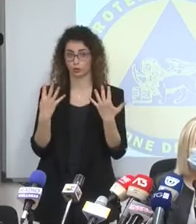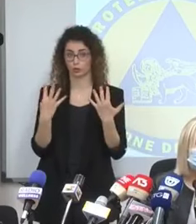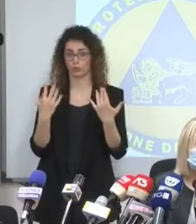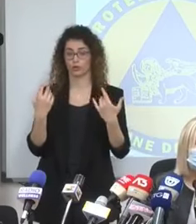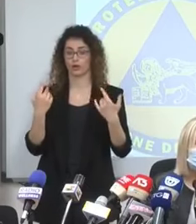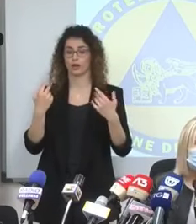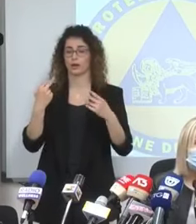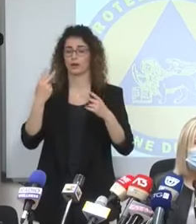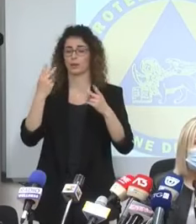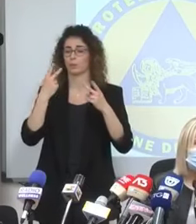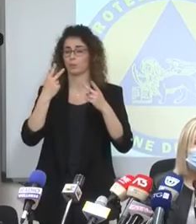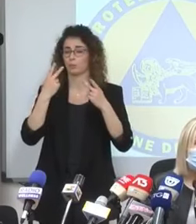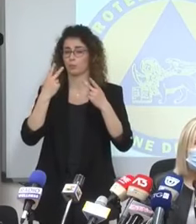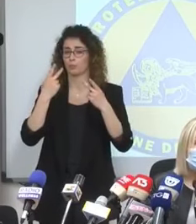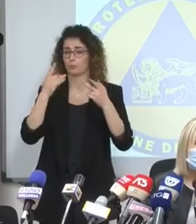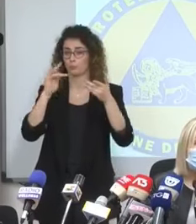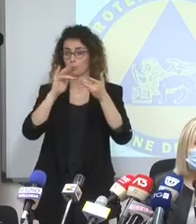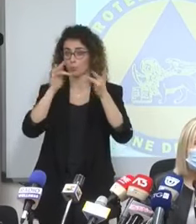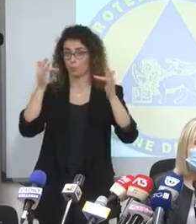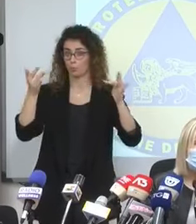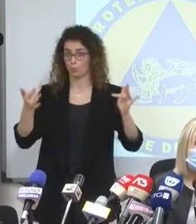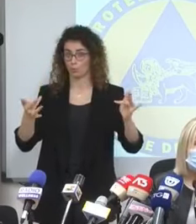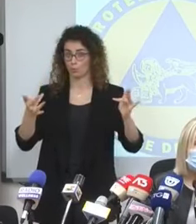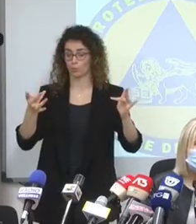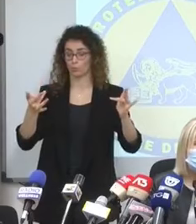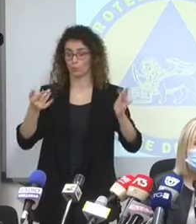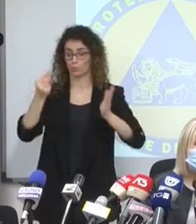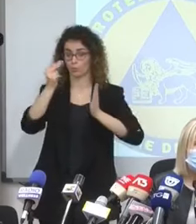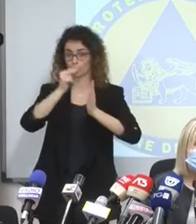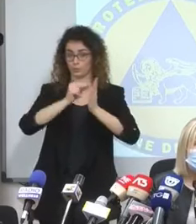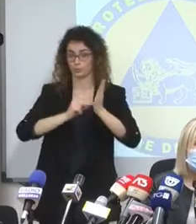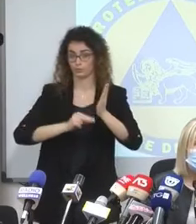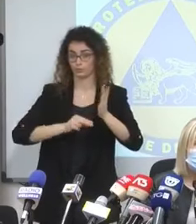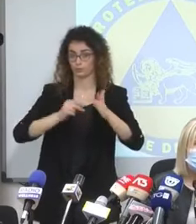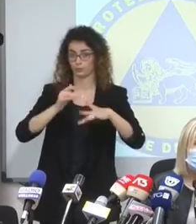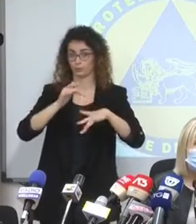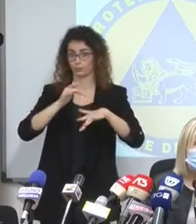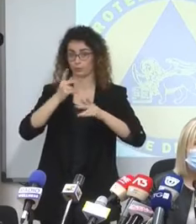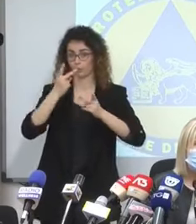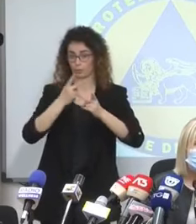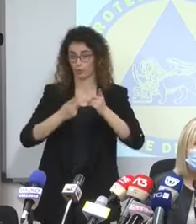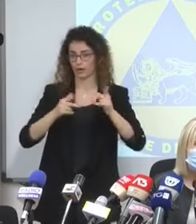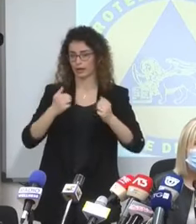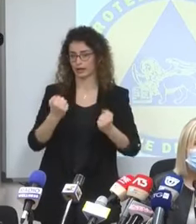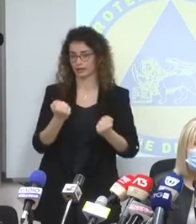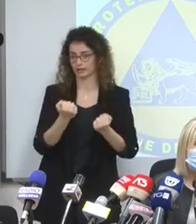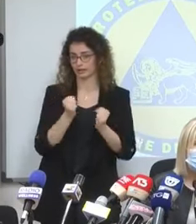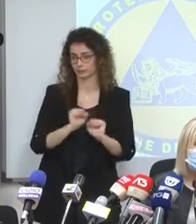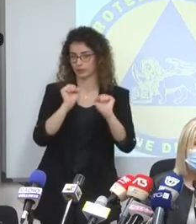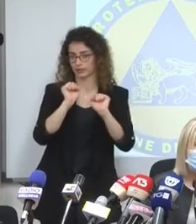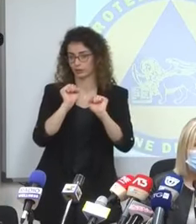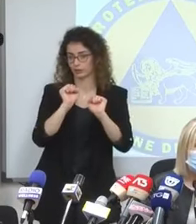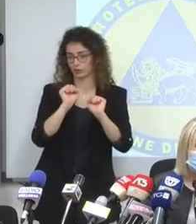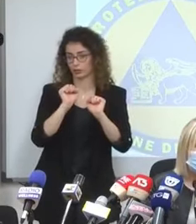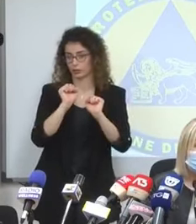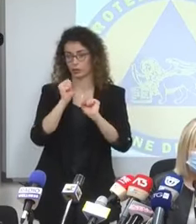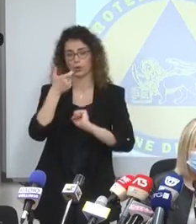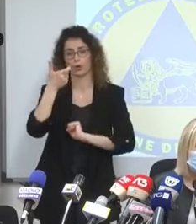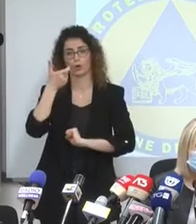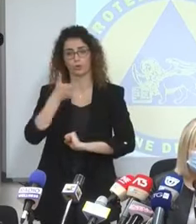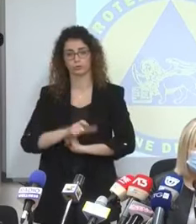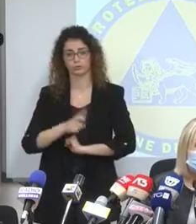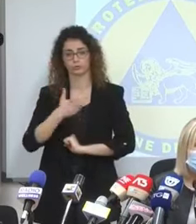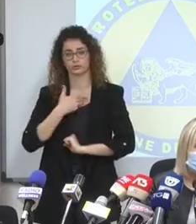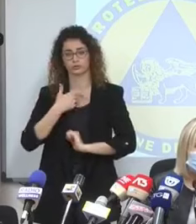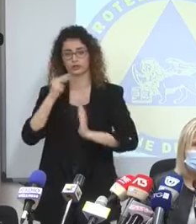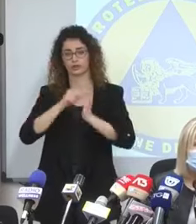nel portale per la prenotazione, poi era stato respinto perché appunto